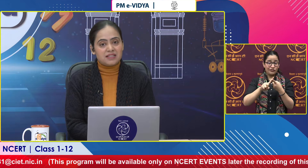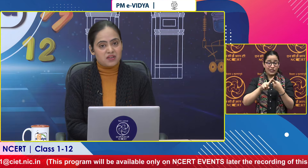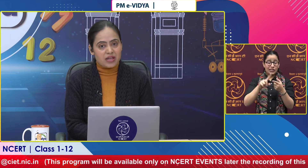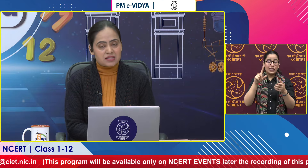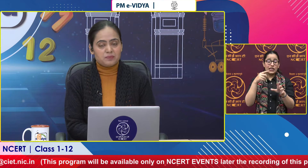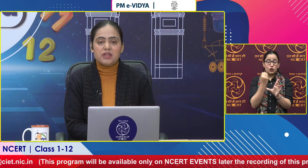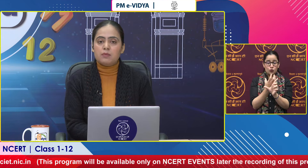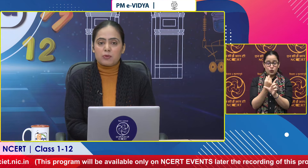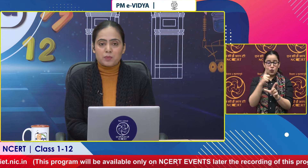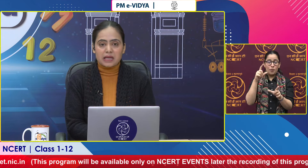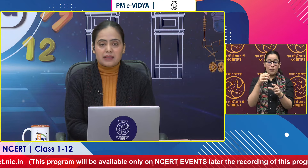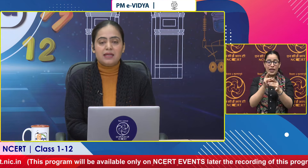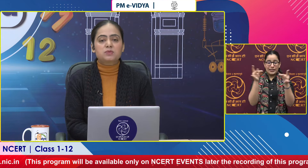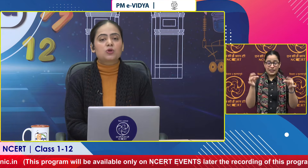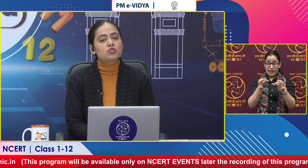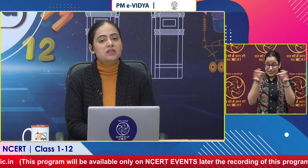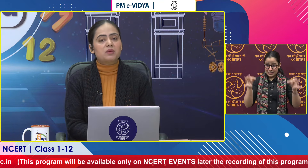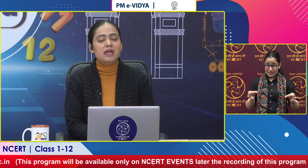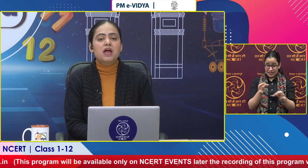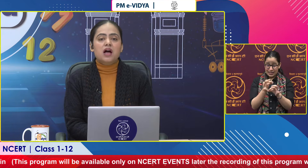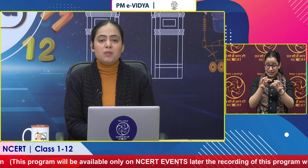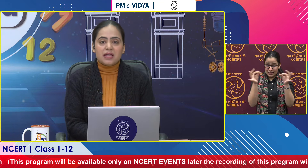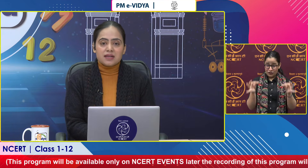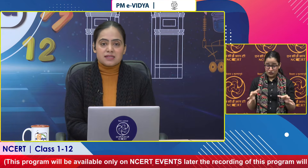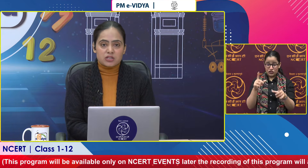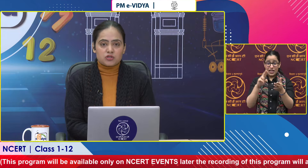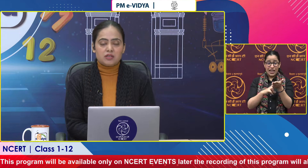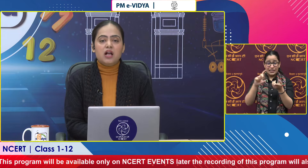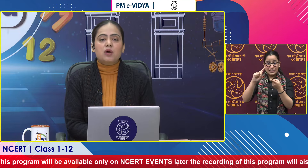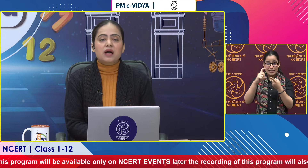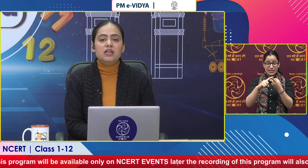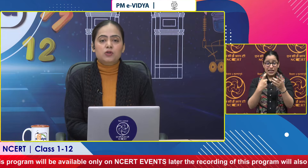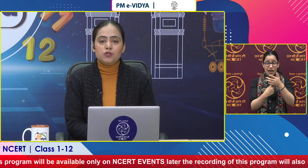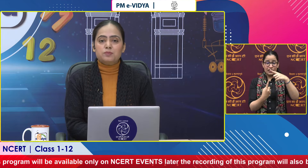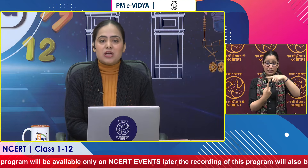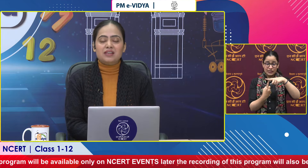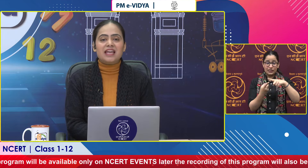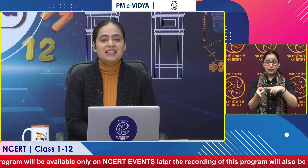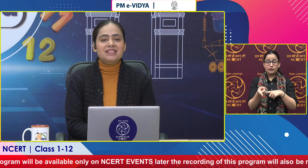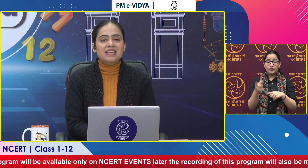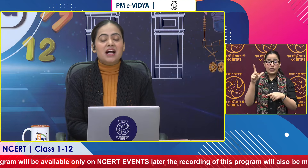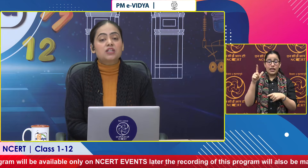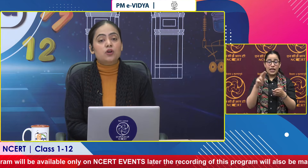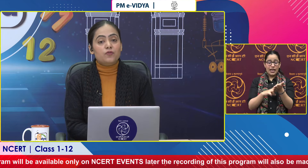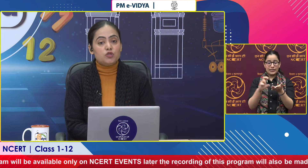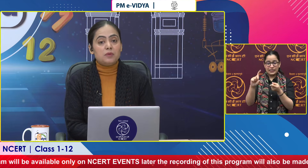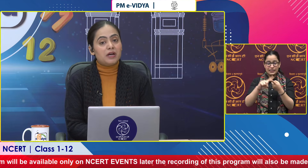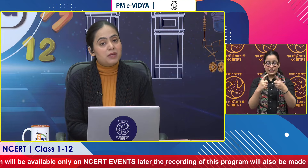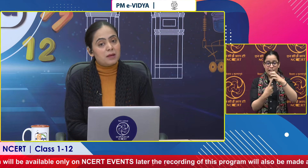NCERT इवेंट्स। हम आपको बता दें कि अब से कुछ ही देर में हमारा ये सेशन हमारे यूट्यूब चैनल NCERT ऑफिशियल पर भी